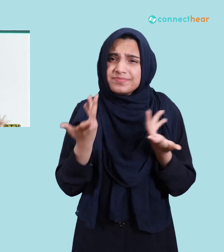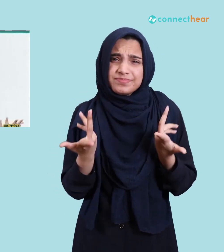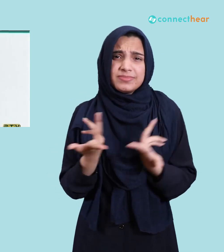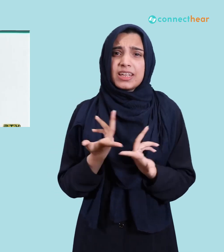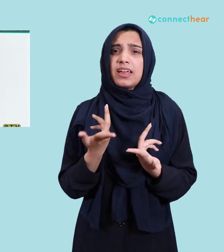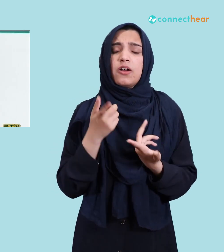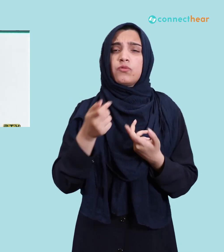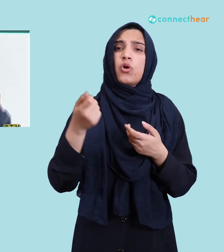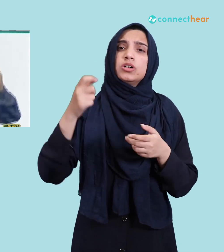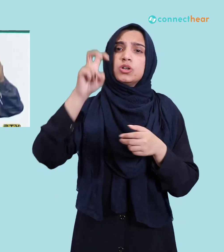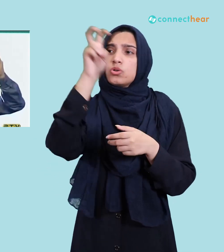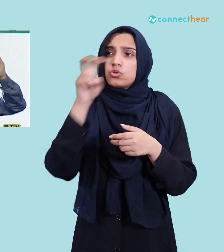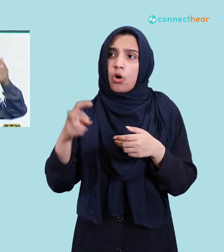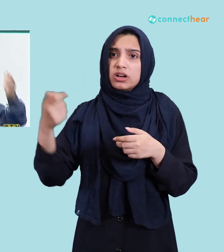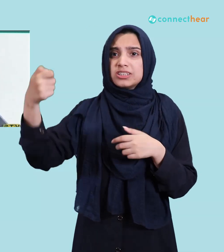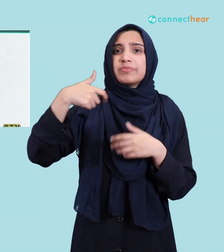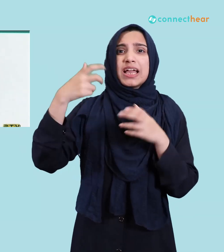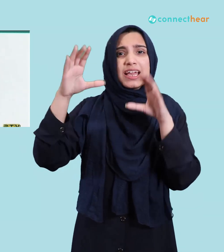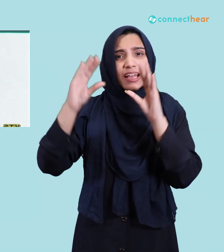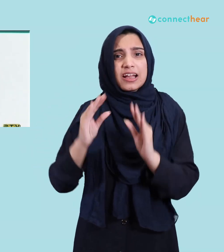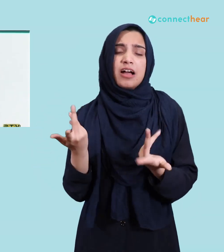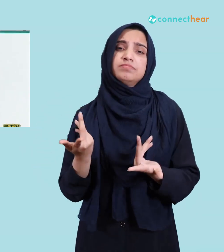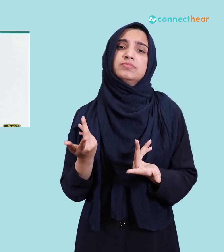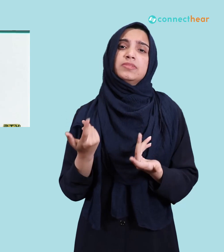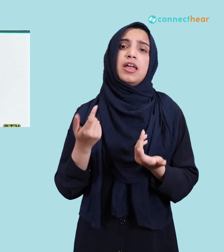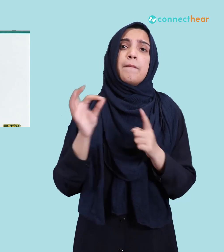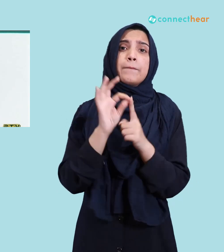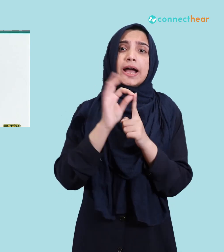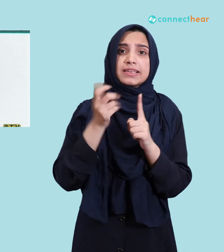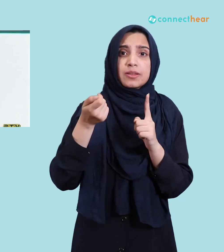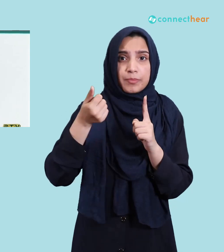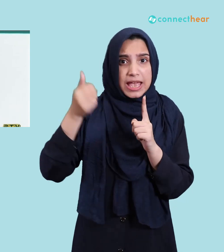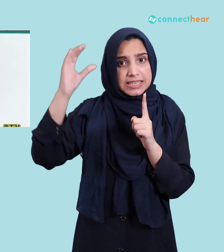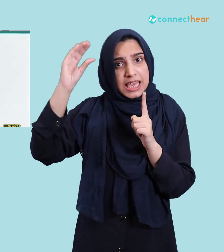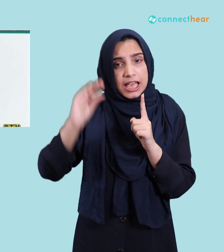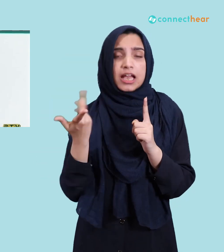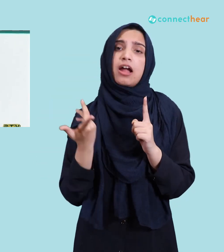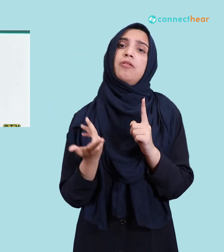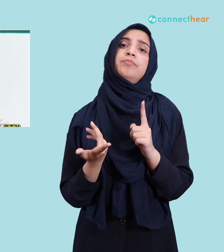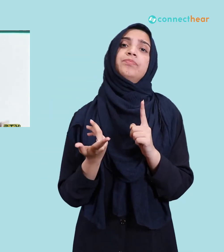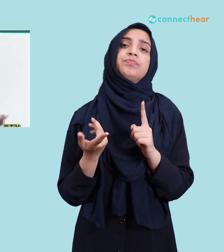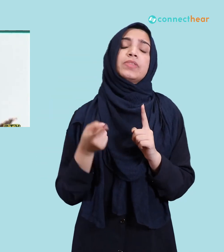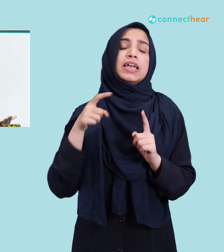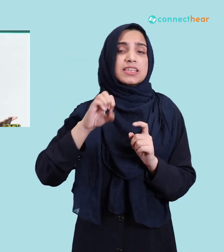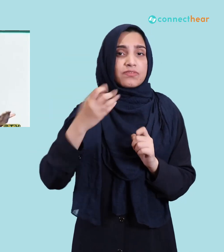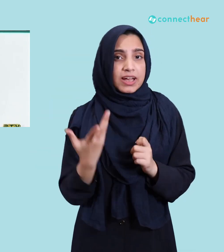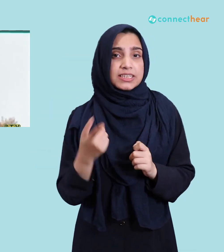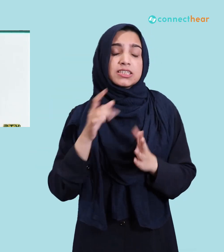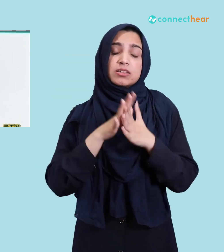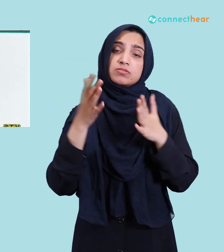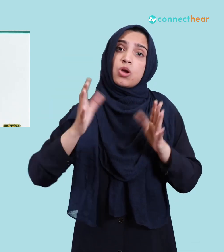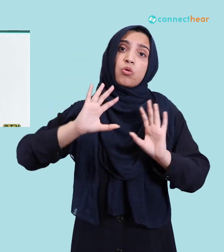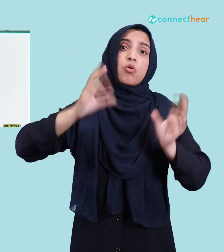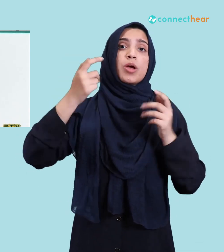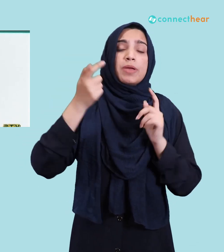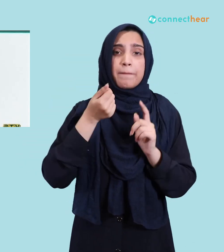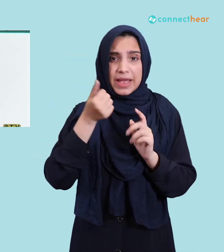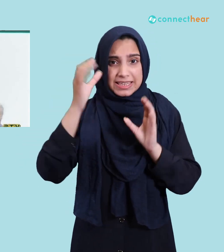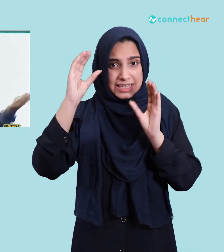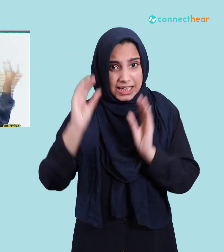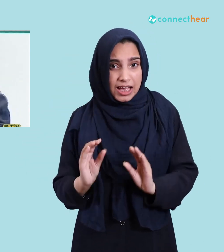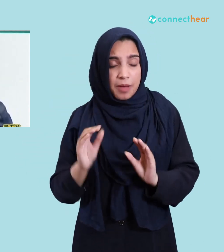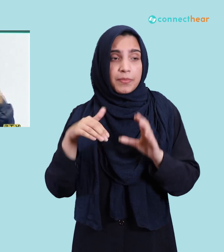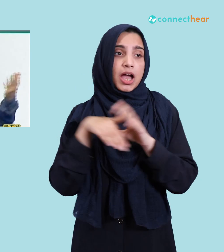ڈالرز آنے کم ہو جاتے ہیں. اور جب روپیہ گرتا ہے تو جس طرح ہم نے دیکھا ساری چیزیں مہنگی ہو جاتی ہیں ملک میں.